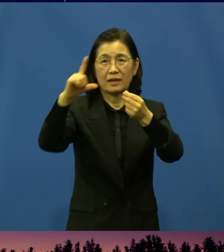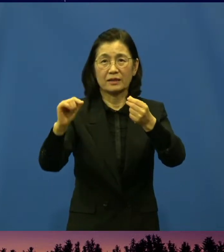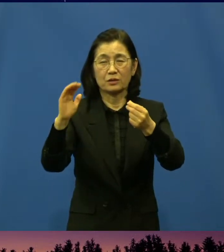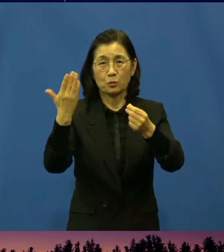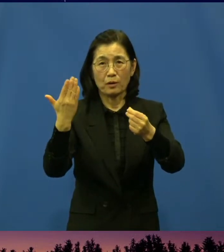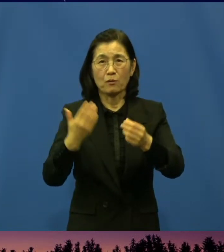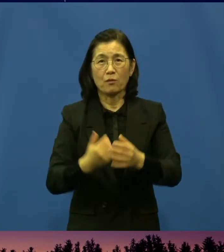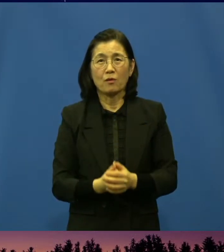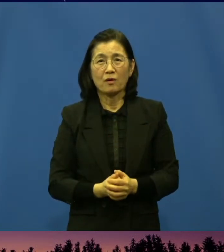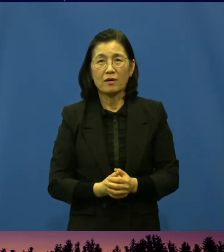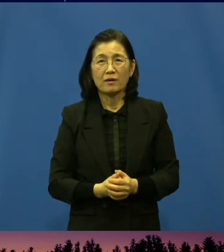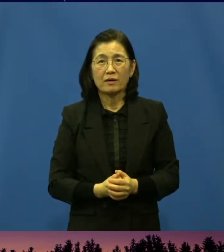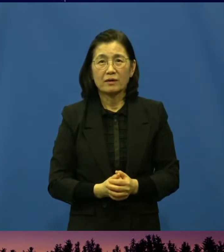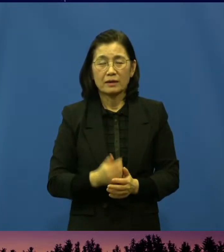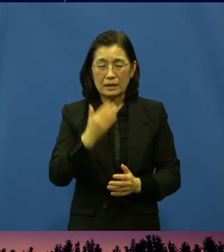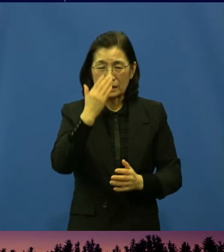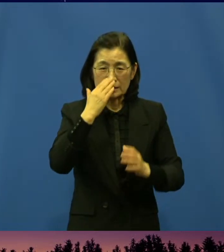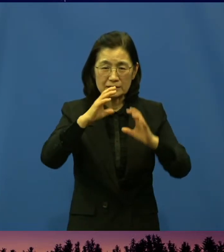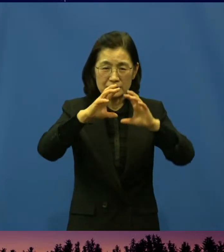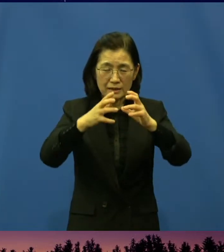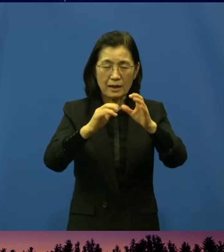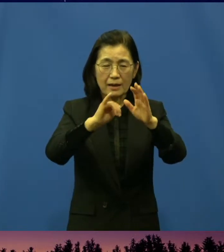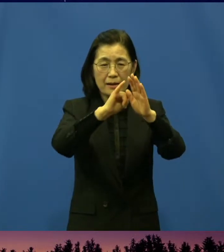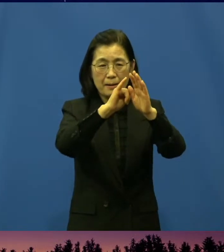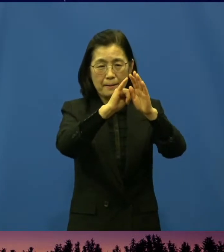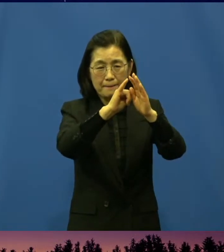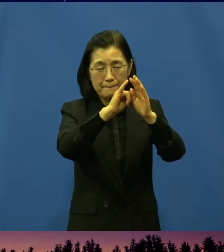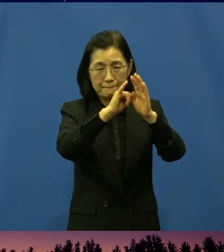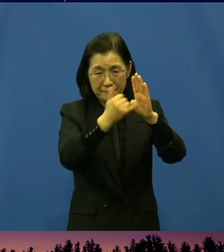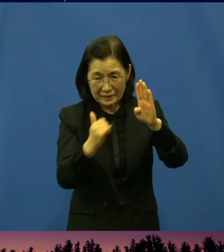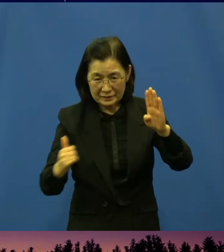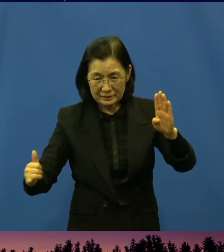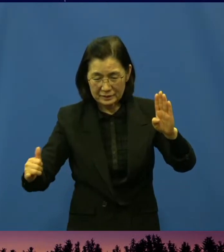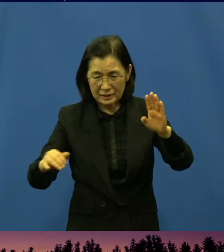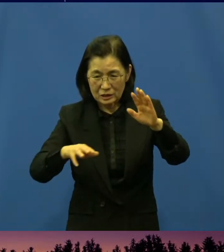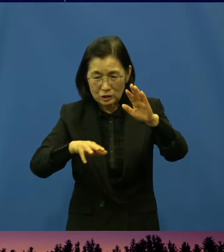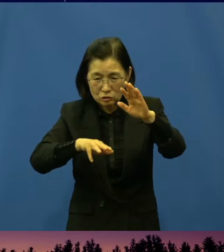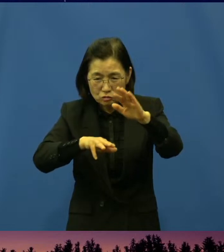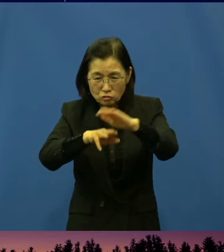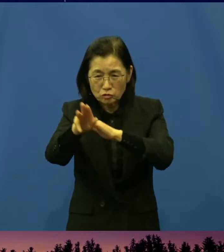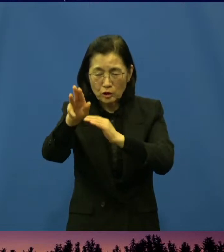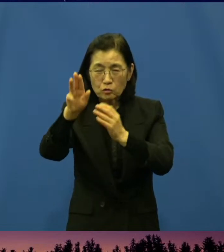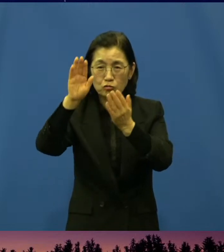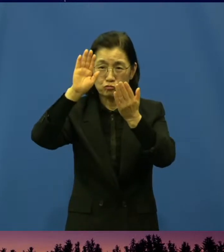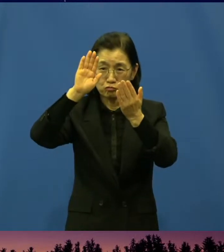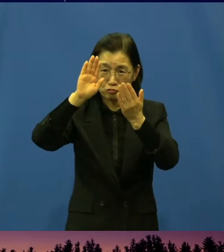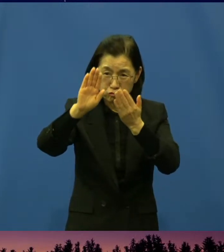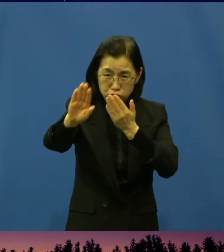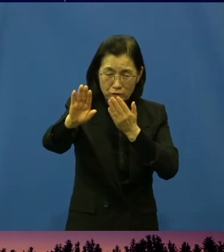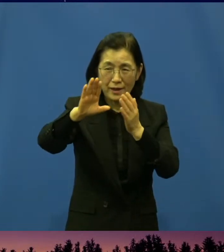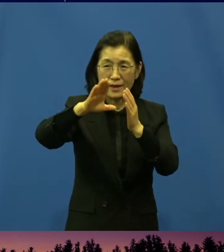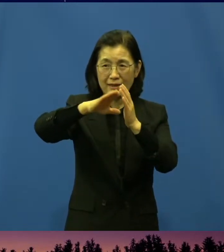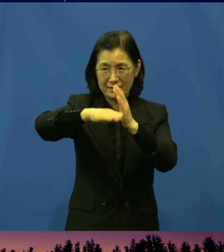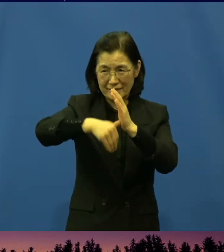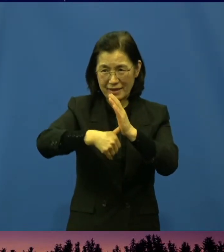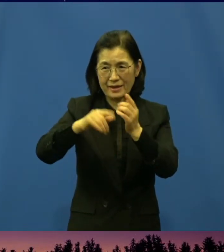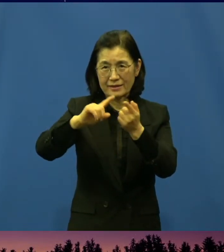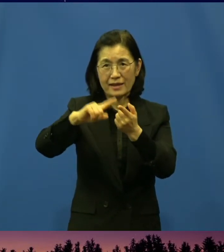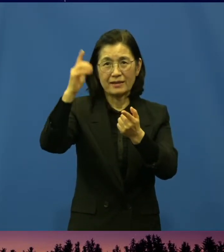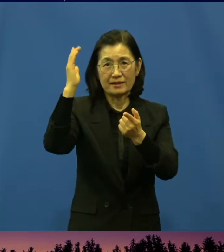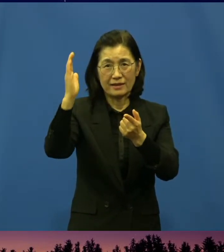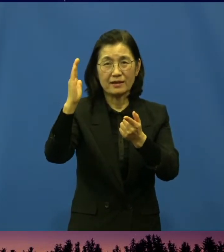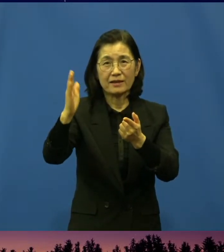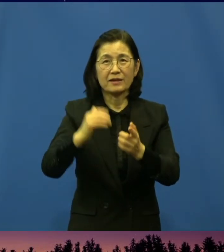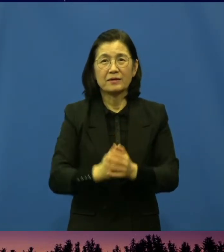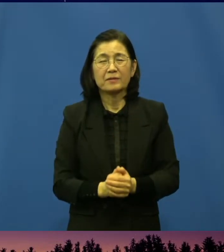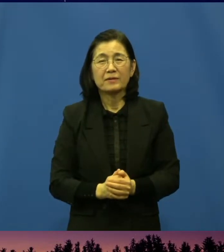자, 이게 이스라엘 민족이 애굽에서 나왔을 때를 기록하고 있는 거예요. 이 달은 달의 시작 곧